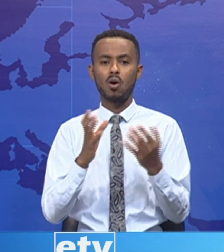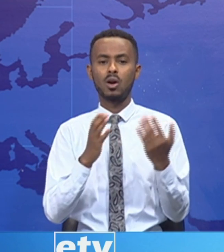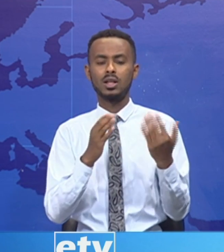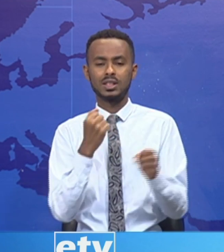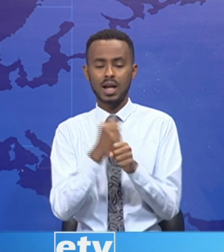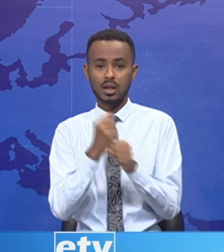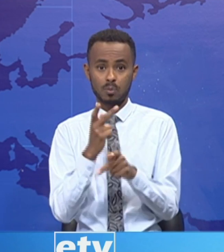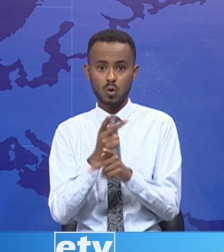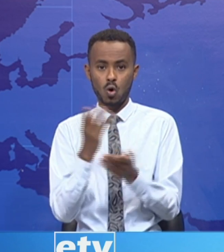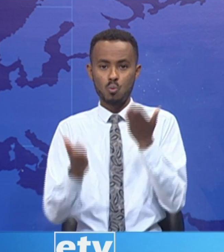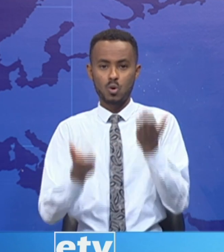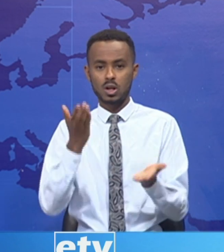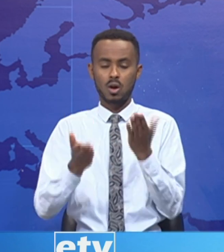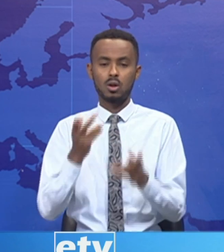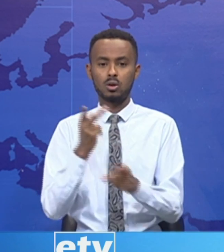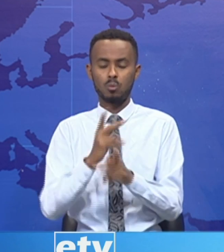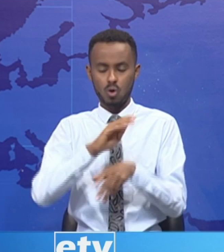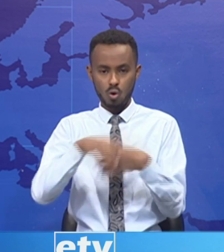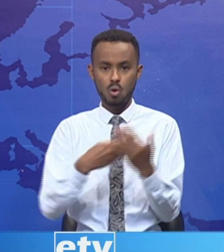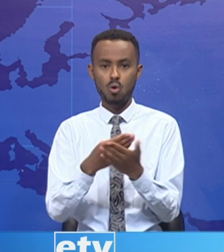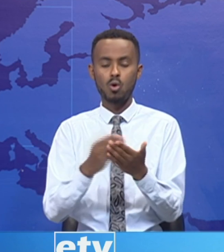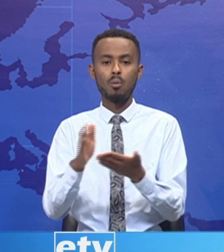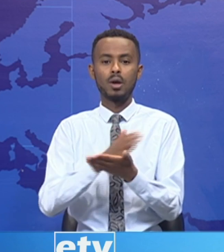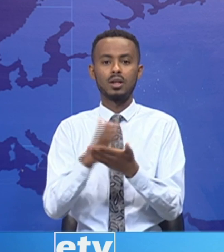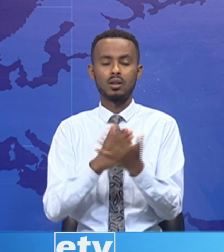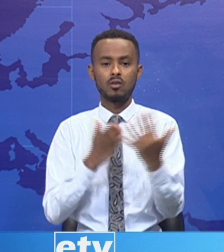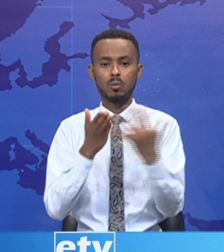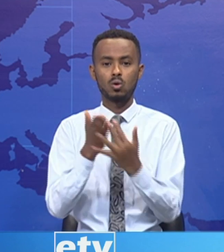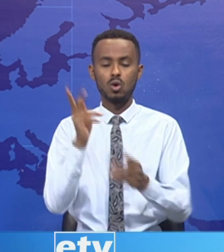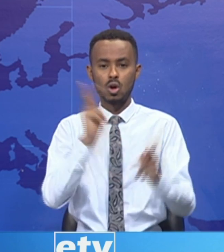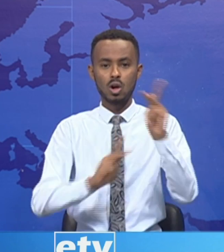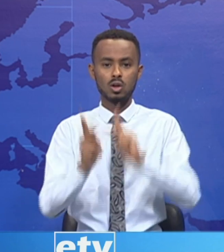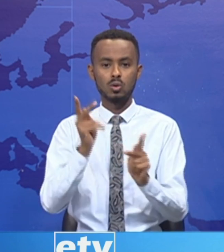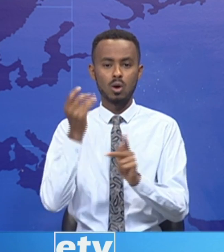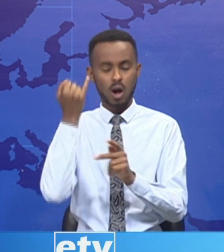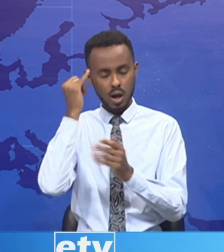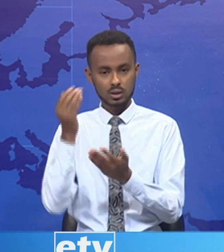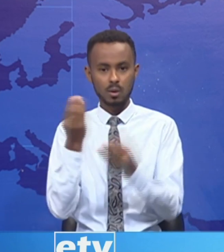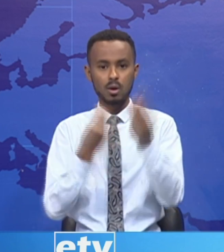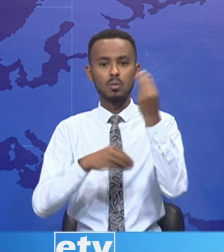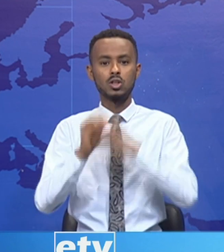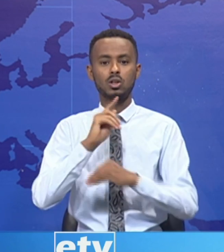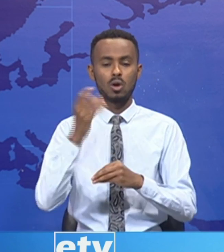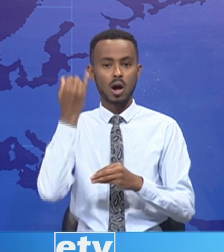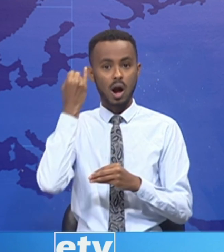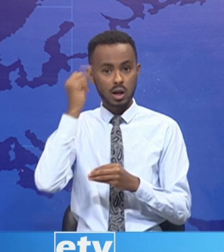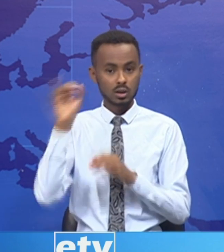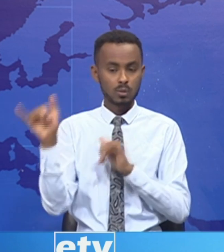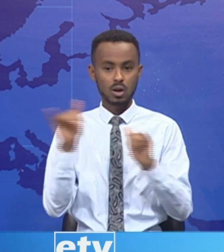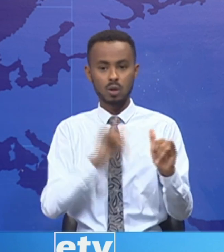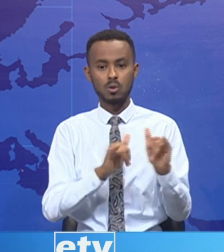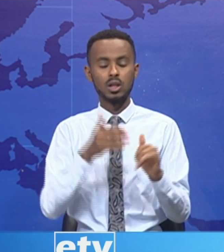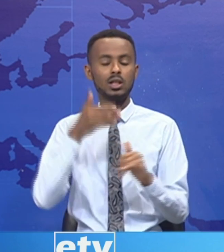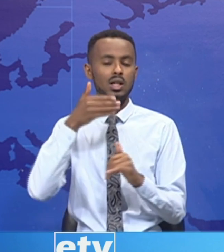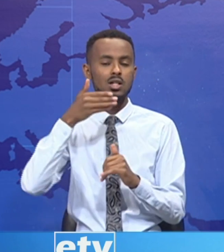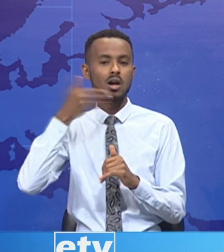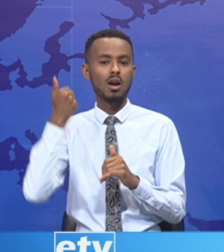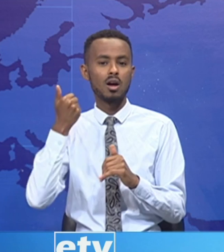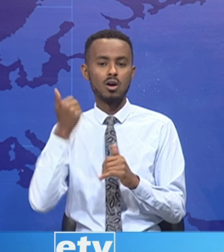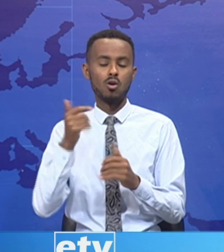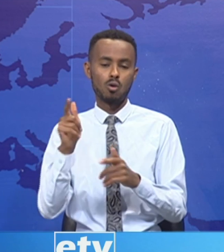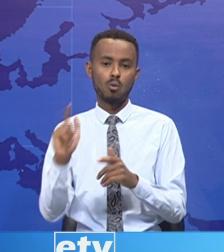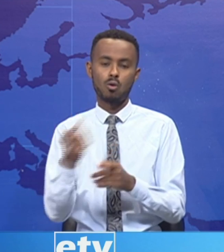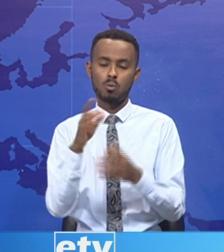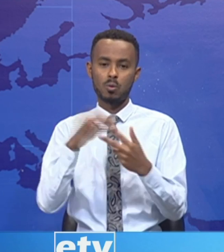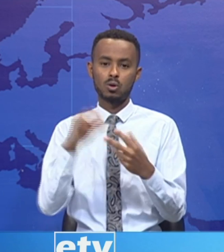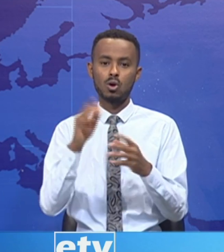ተጠብቆ ሚዛናዊነቱን ተጠብቆ ሁሉንም ባሳተፈ በኩል ለህዝቡ ሐሳብን መሸጥ ነው። ሐሳቡ ደግሞ የተሻለን የሚመርጠው ህዝብ